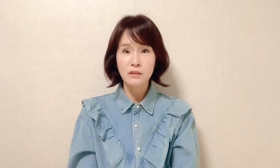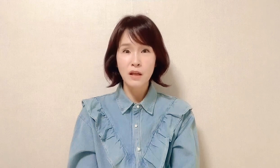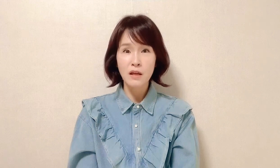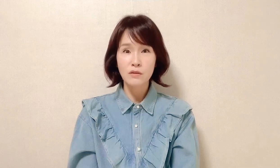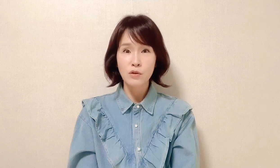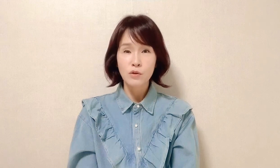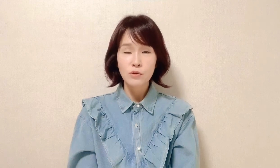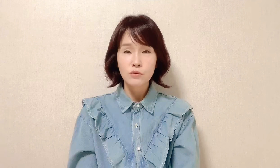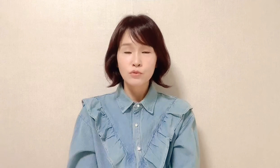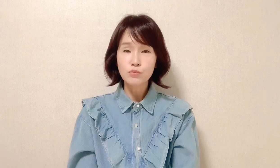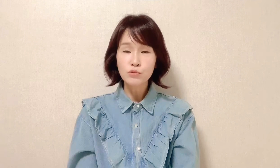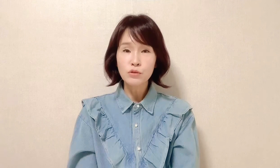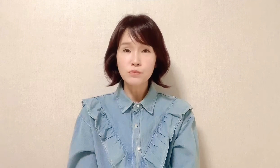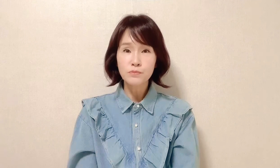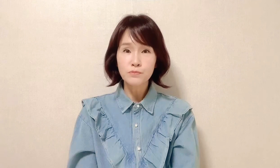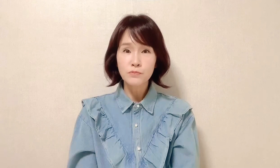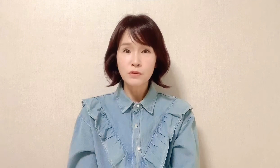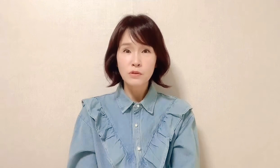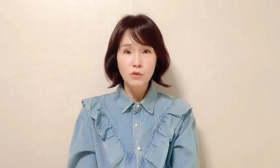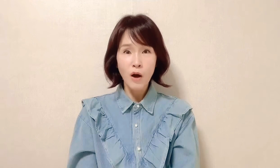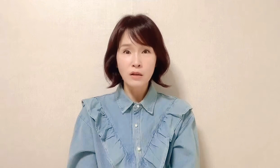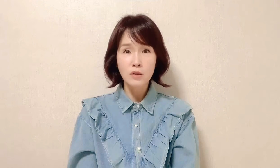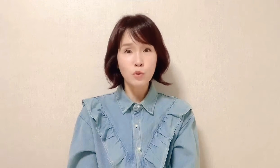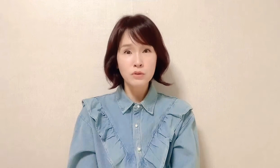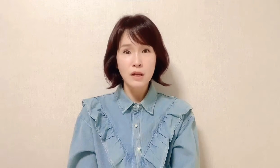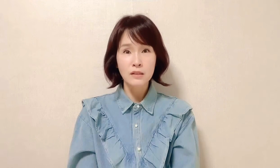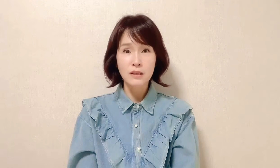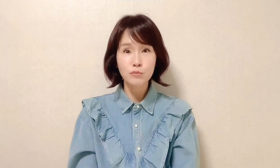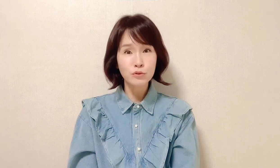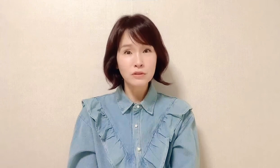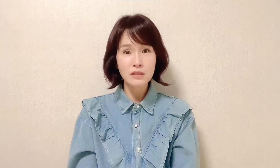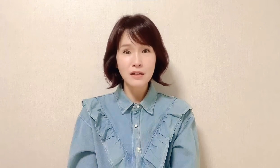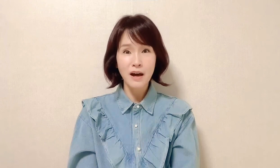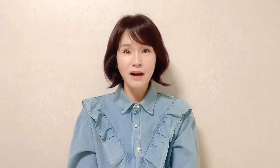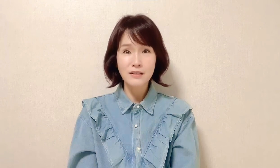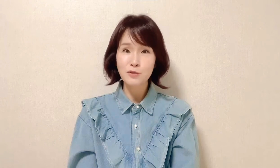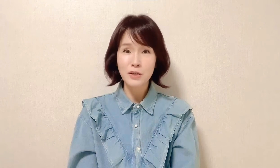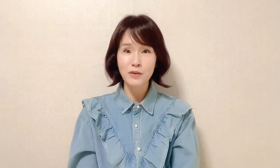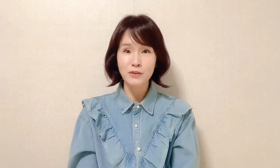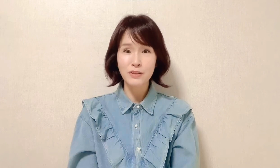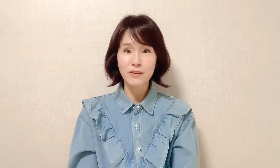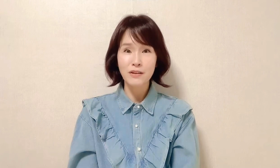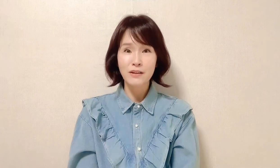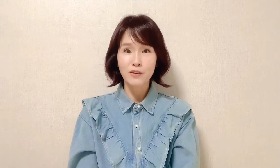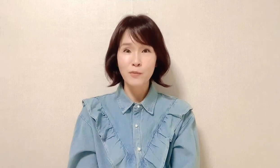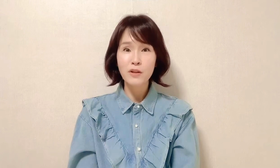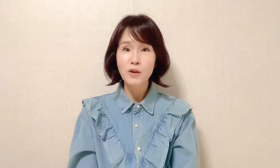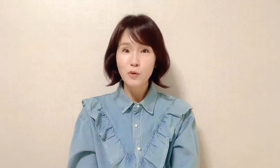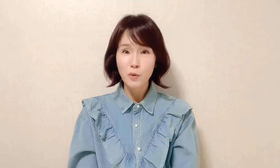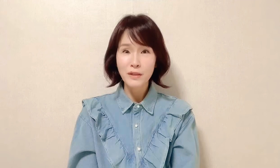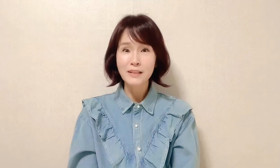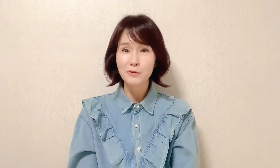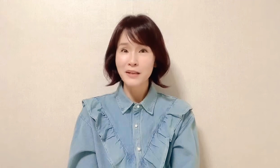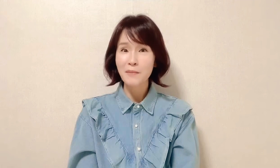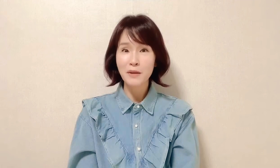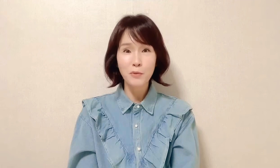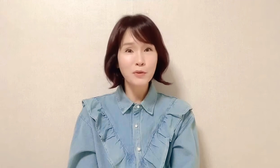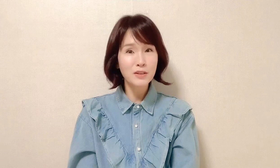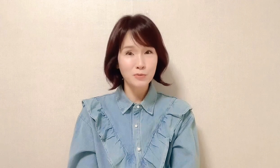땐 눈물 더하기 골짜기 이게 무슨 뜻인가 할 수 있거든요. 그러면 고난을 우리가 함께 표현해주면 좋을